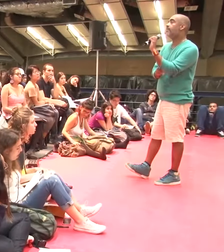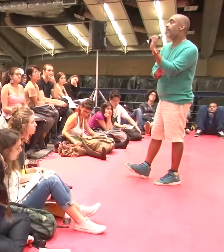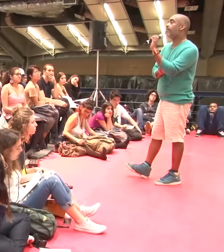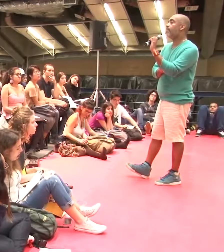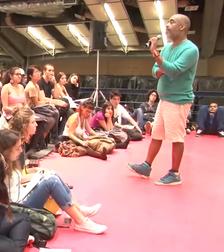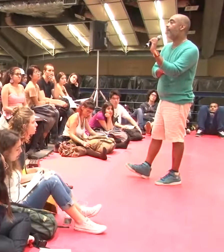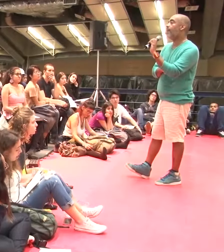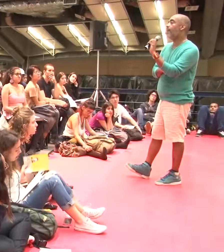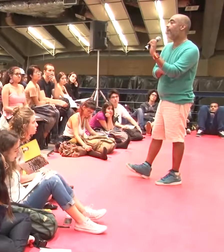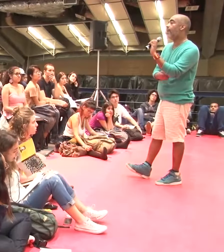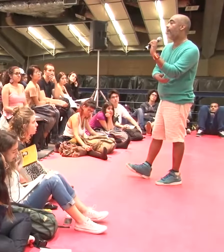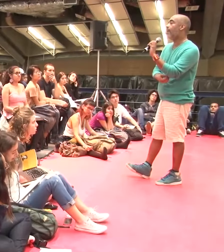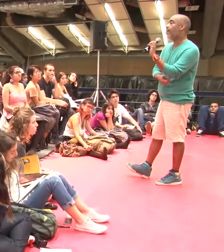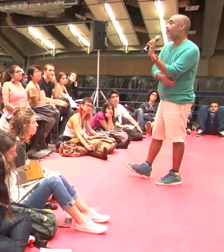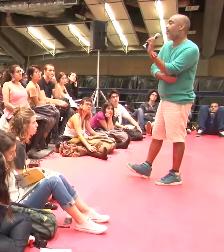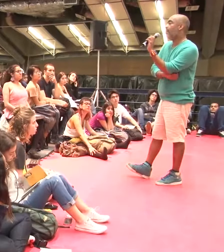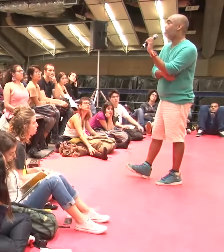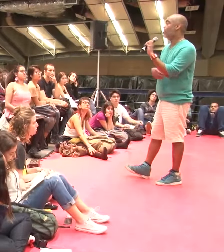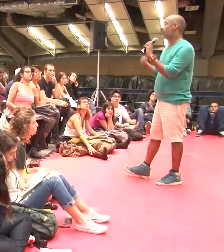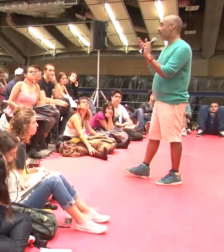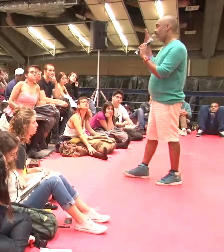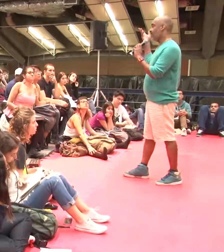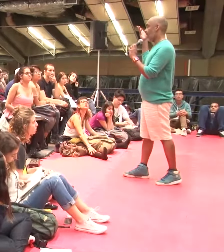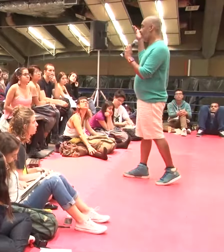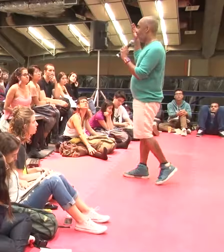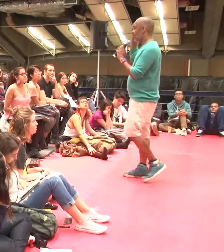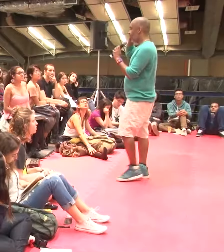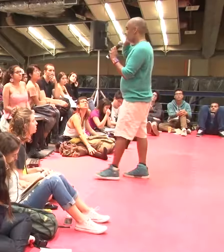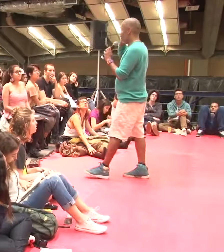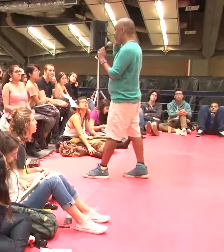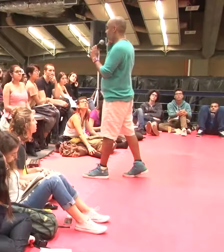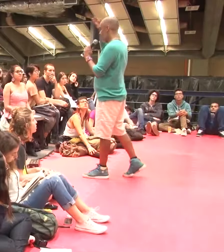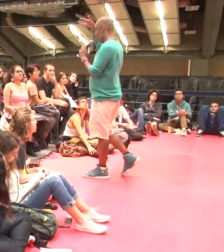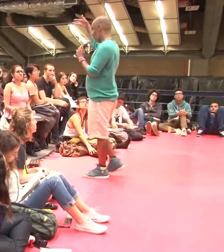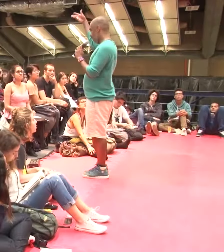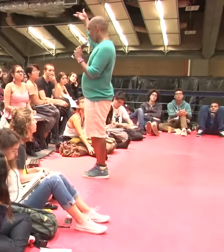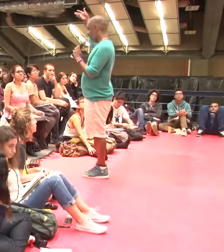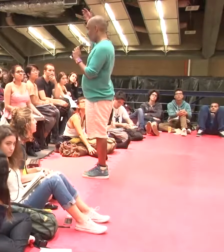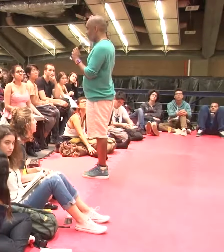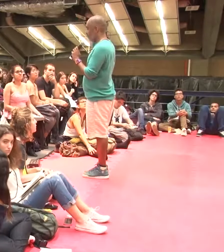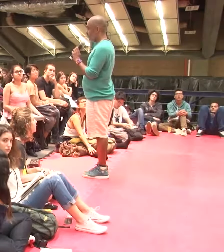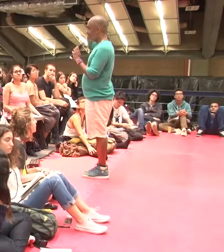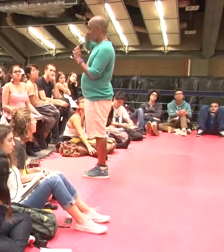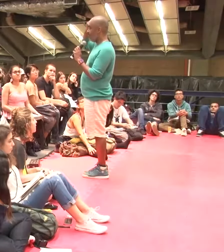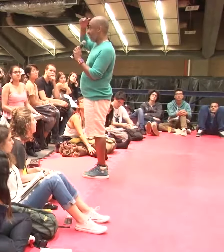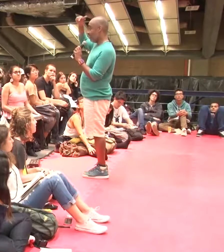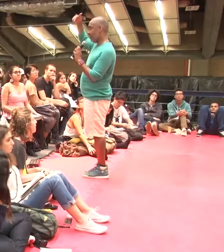por exemplo, na música, que era tema do casal da novela das oito, né, novela das nove e